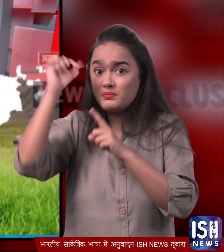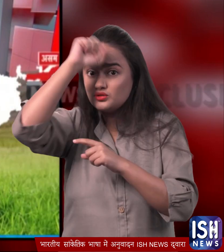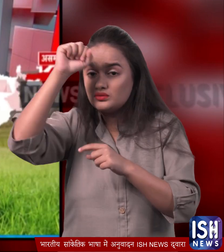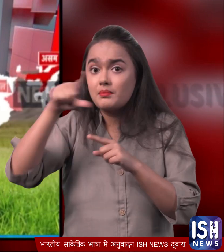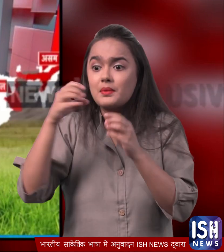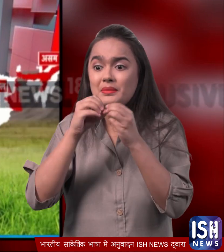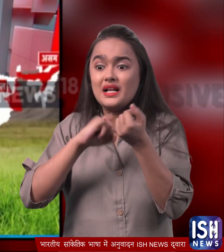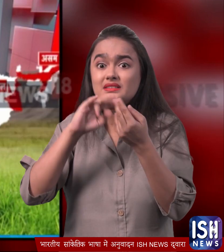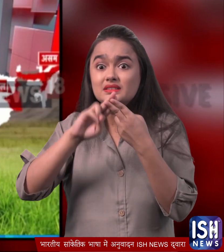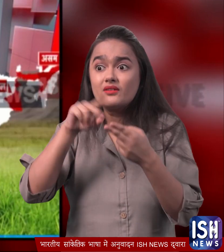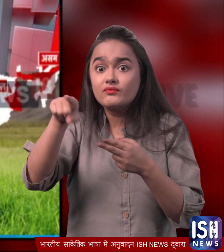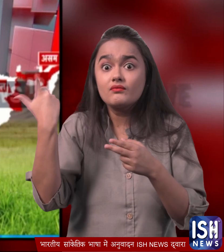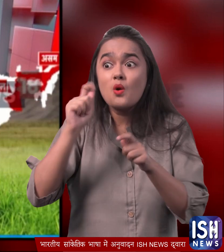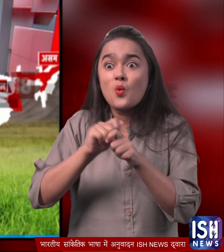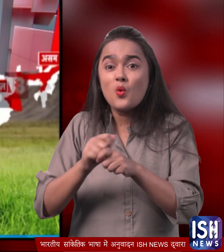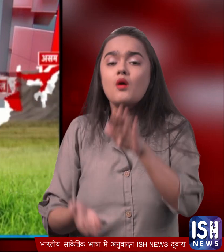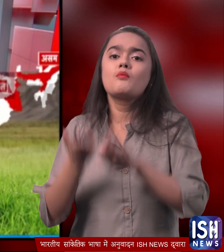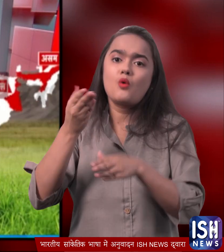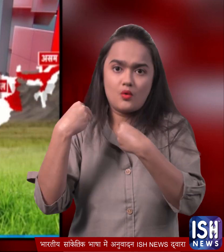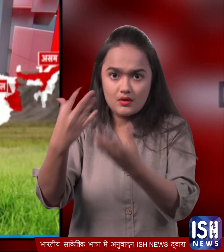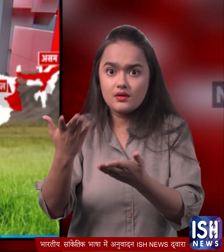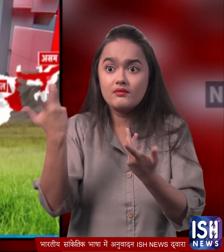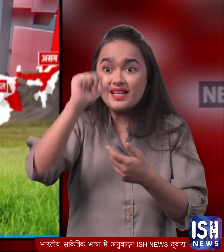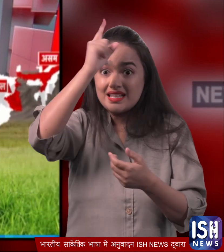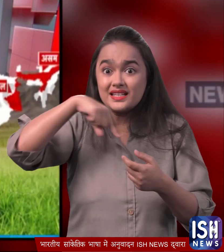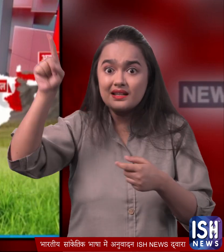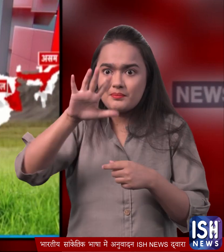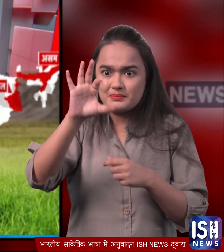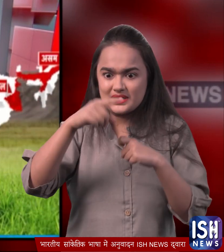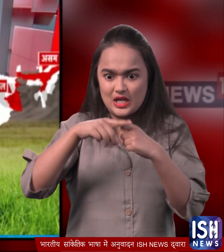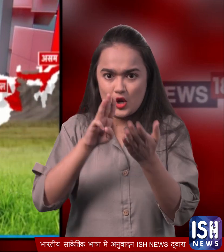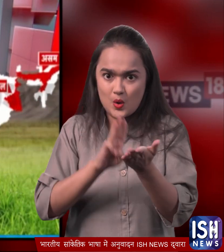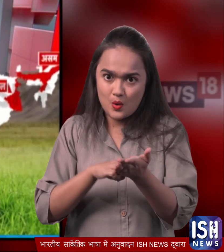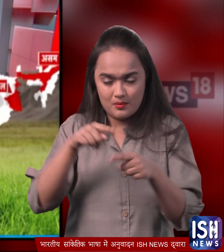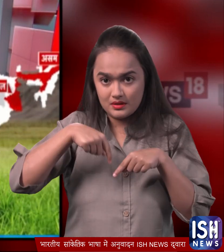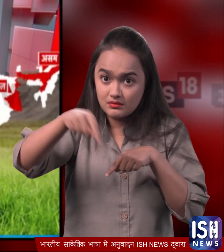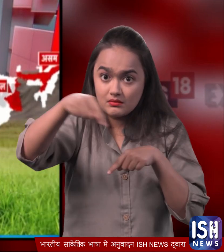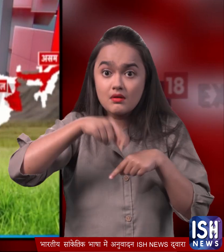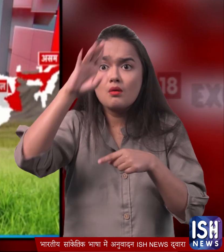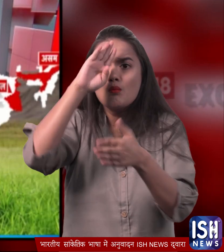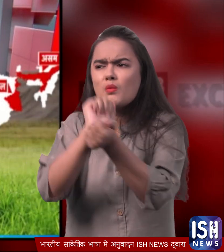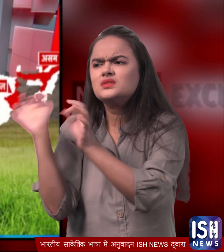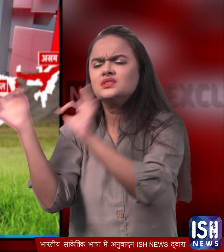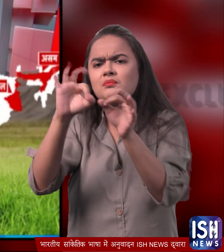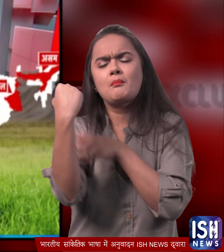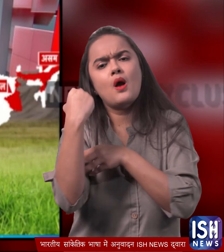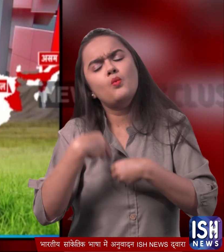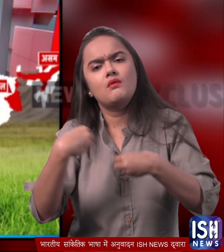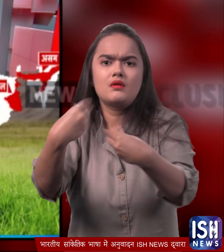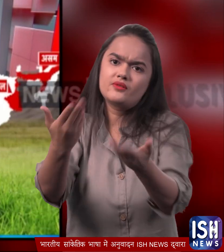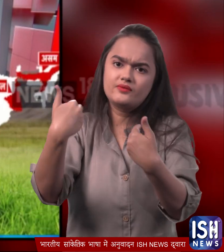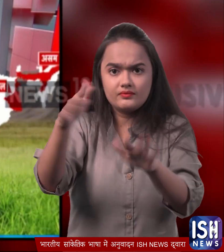बंगाल और पंजाब में बीएसएफ के काम का दायरा बढ़ा दिया गया, जहां वो देश की सीमा से 50 किलोमीटर के दायरे में पुलिस की तरह भी काम कर